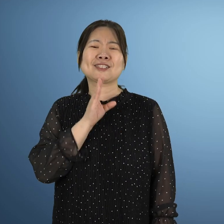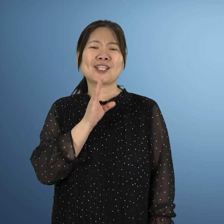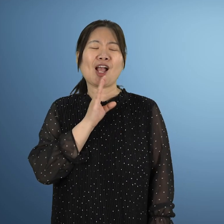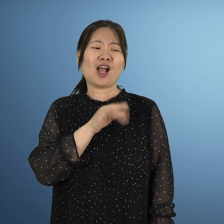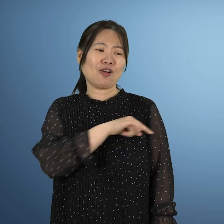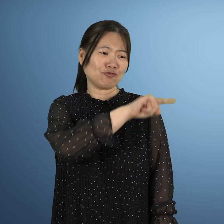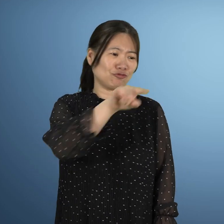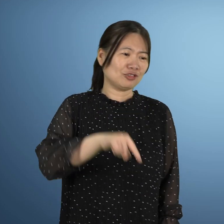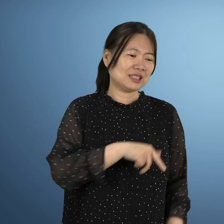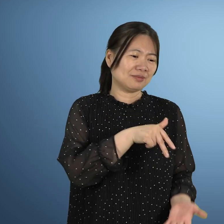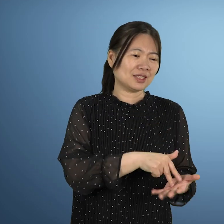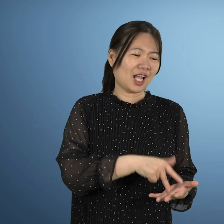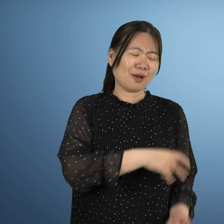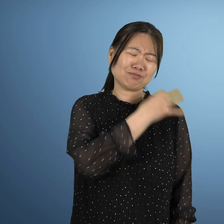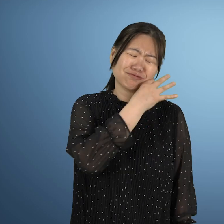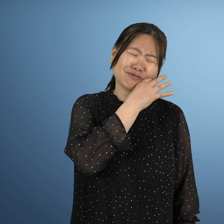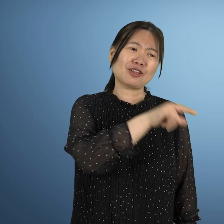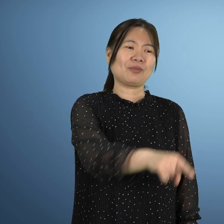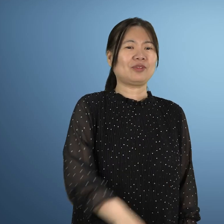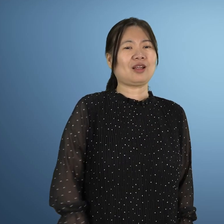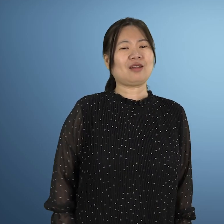이거야말로 부끄러운 일이다.